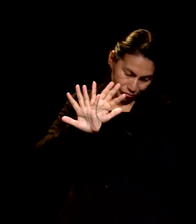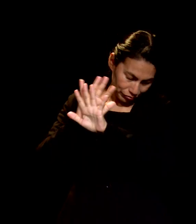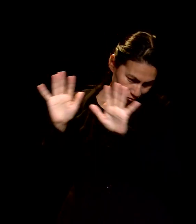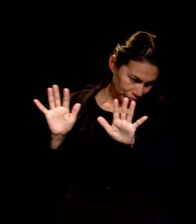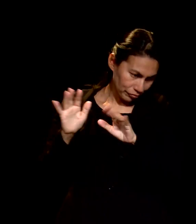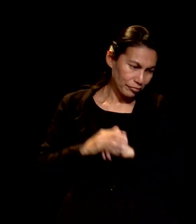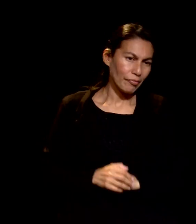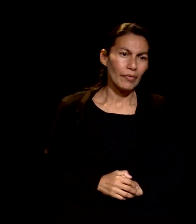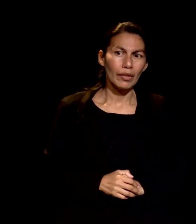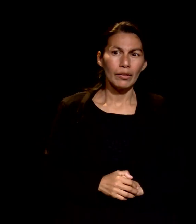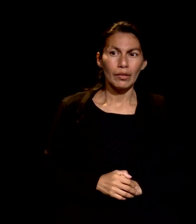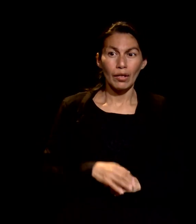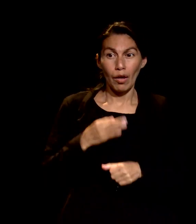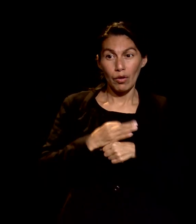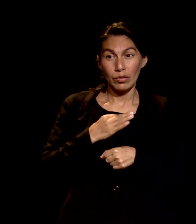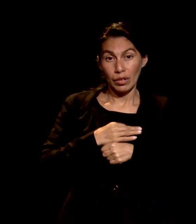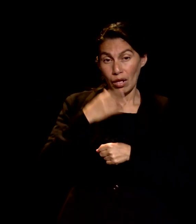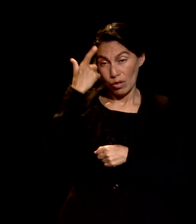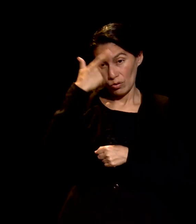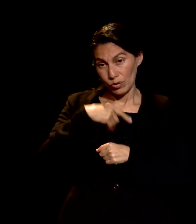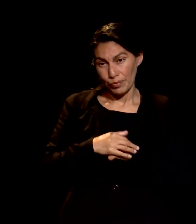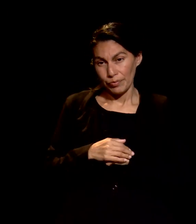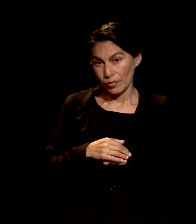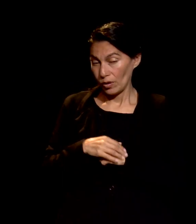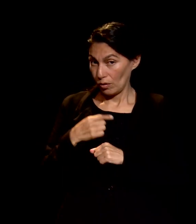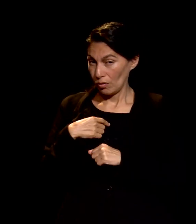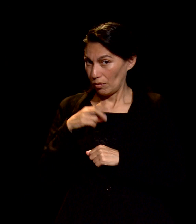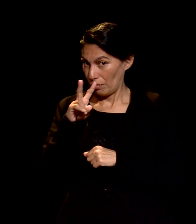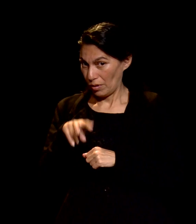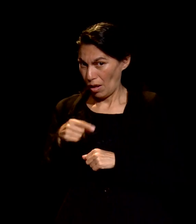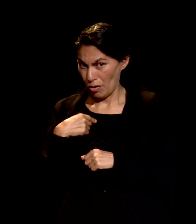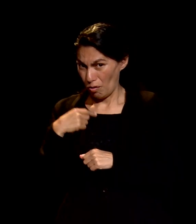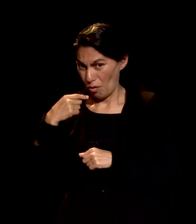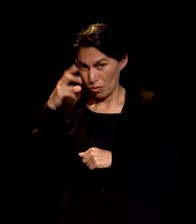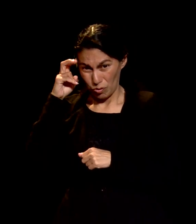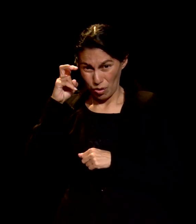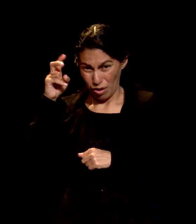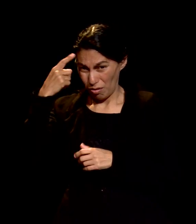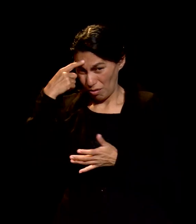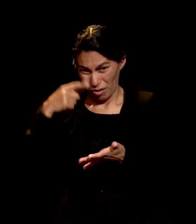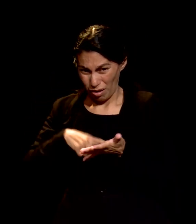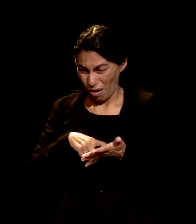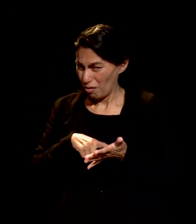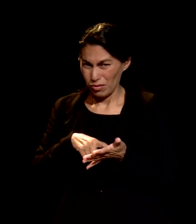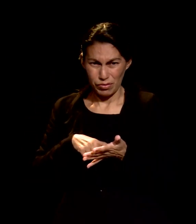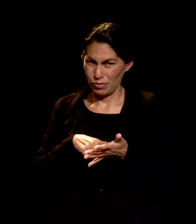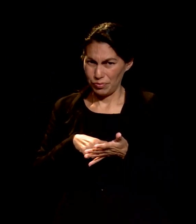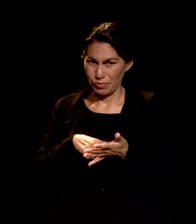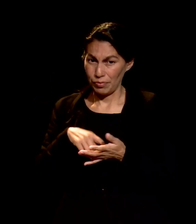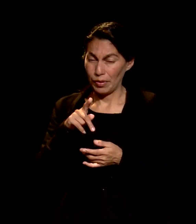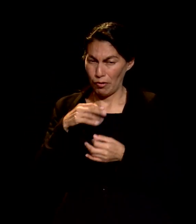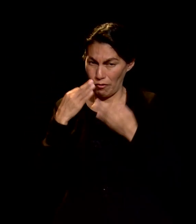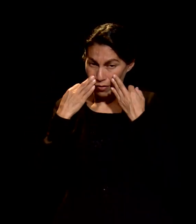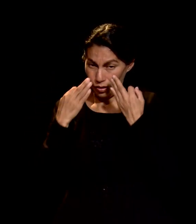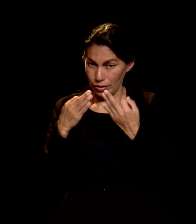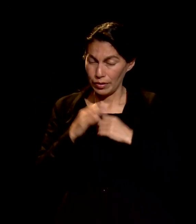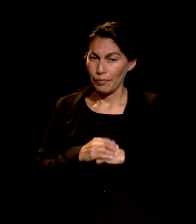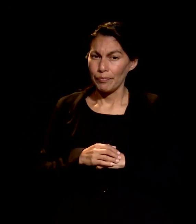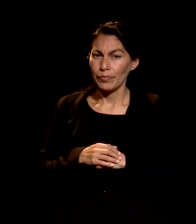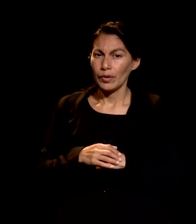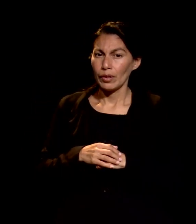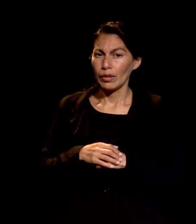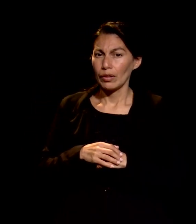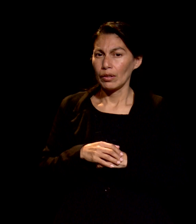Pero esta noche, yo no creo mucho en los sueños, pero ese sueño sí me impactó porque soñé como... Después